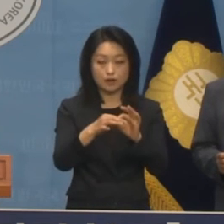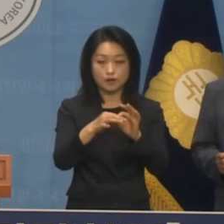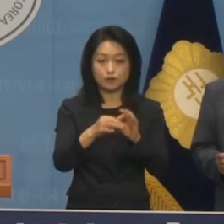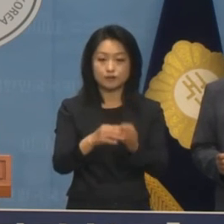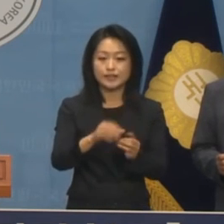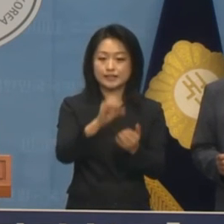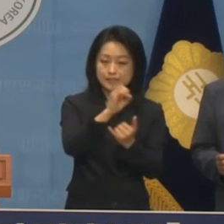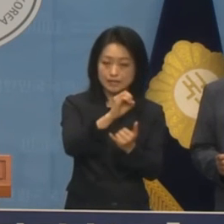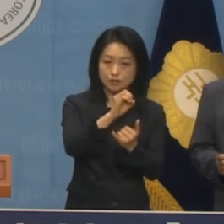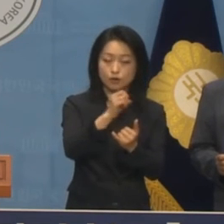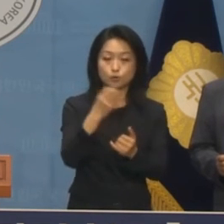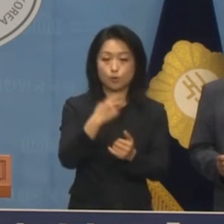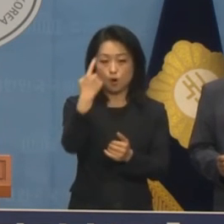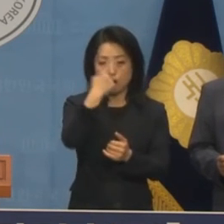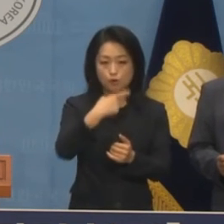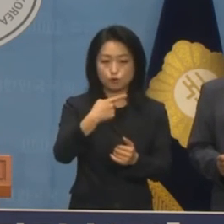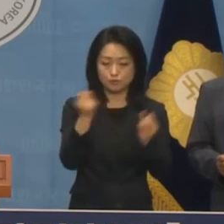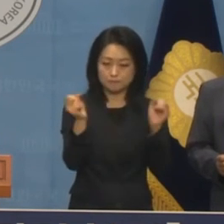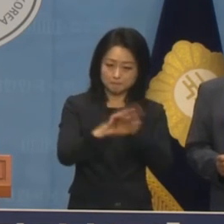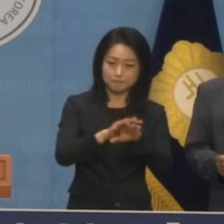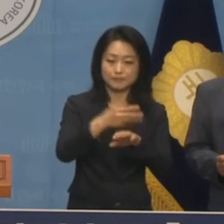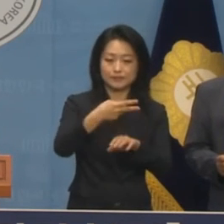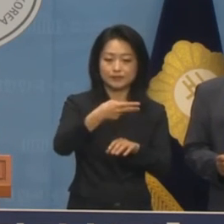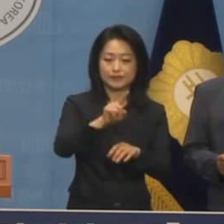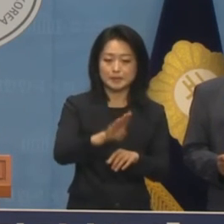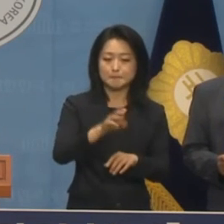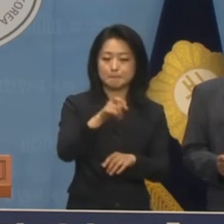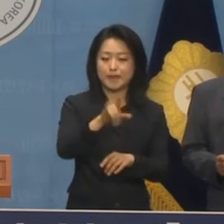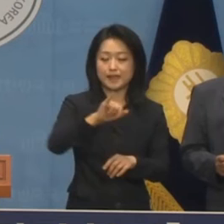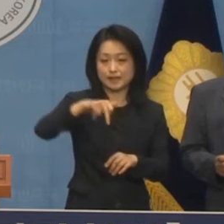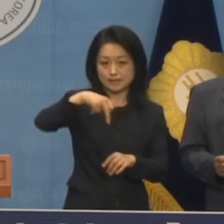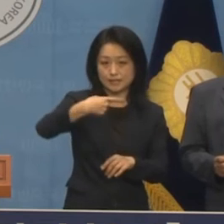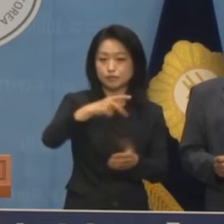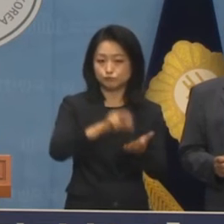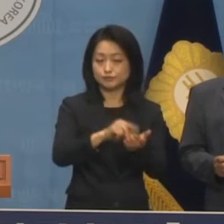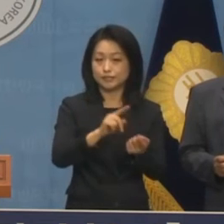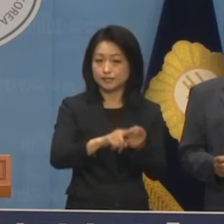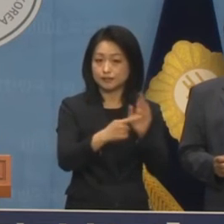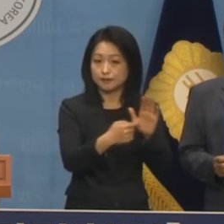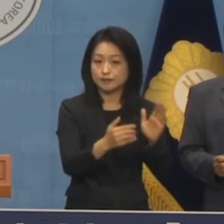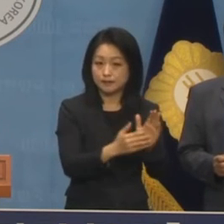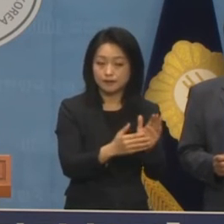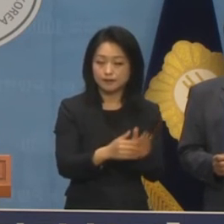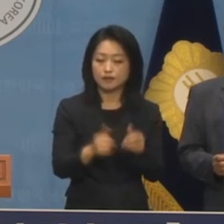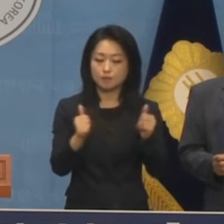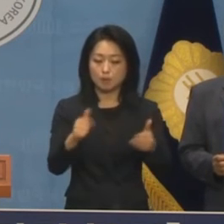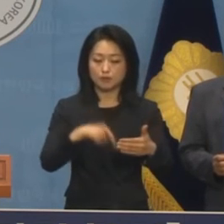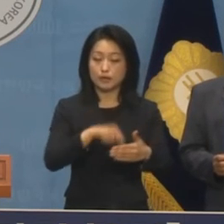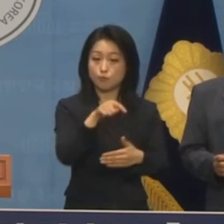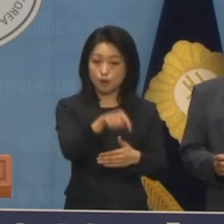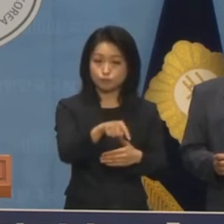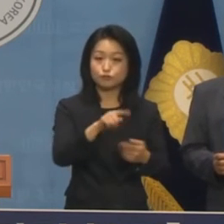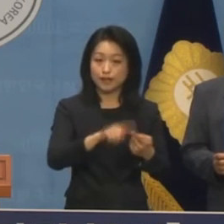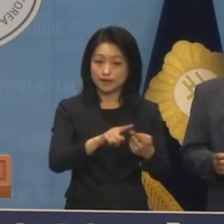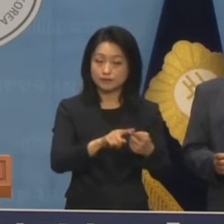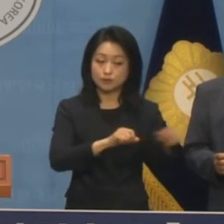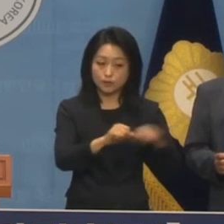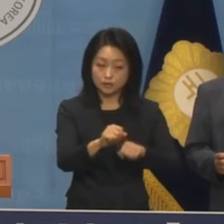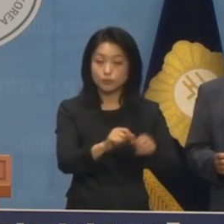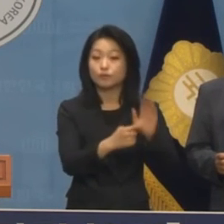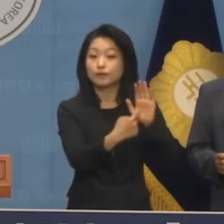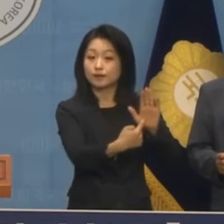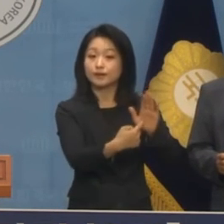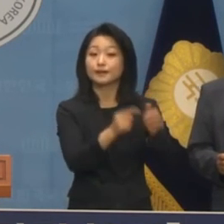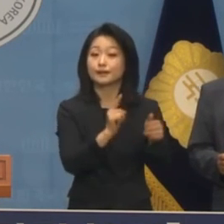편향과 딥페이크 문제를 발표하기도 했다. 이처럼 지극히 편향된 성인식을 법원 내외부에서 적극적으로 드러내온